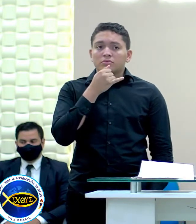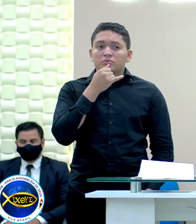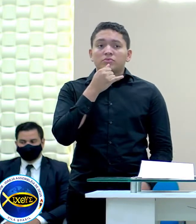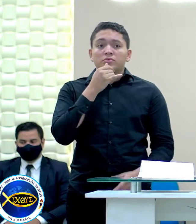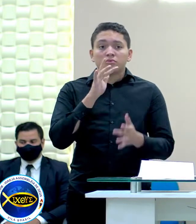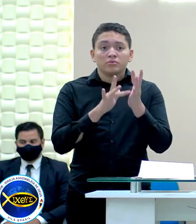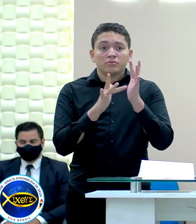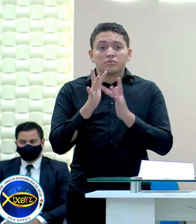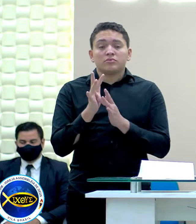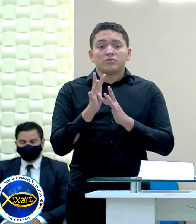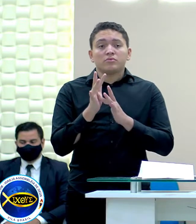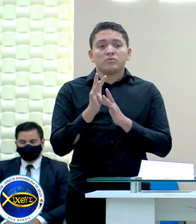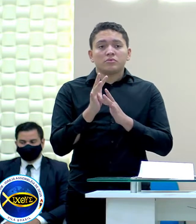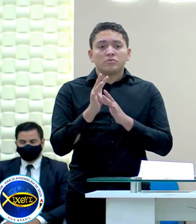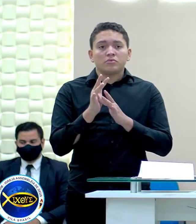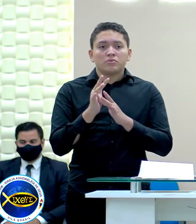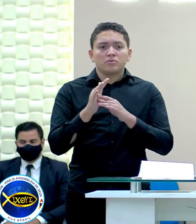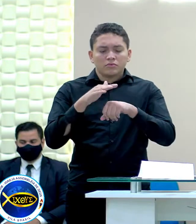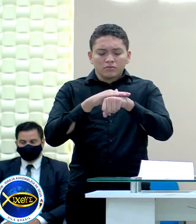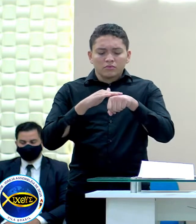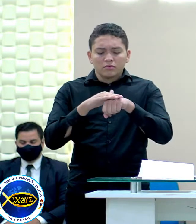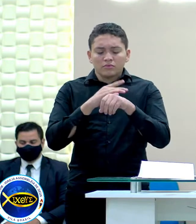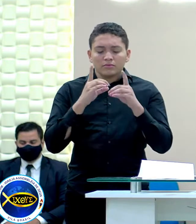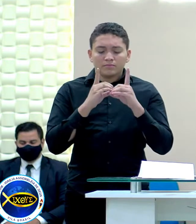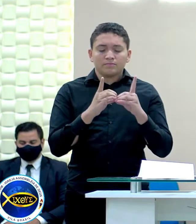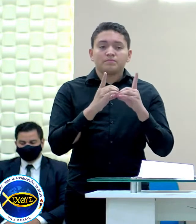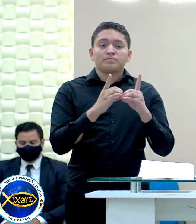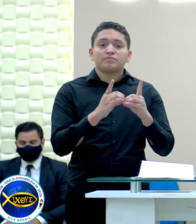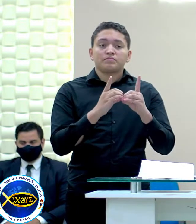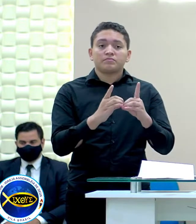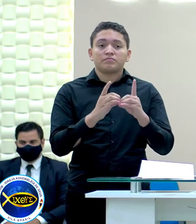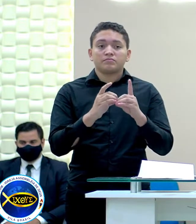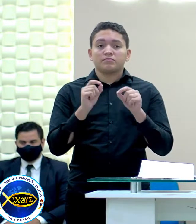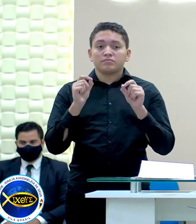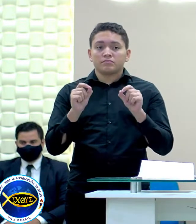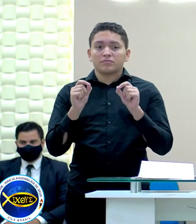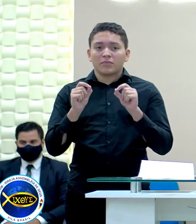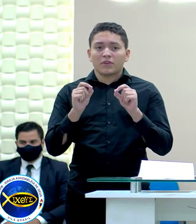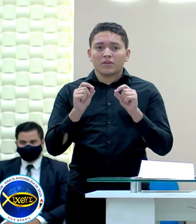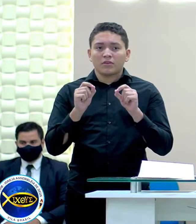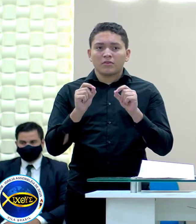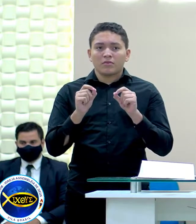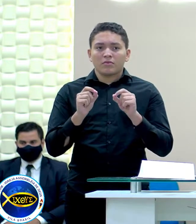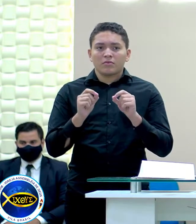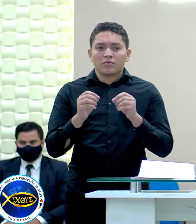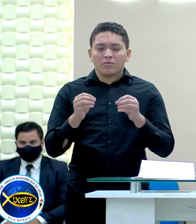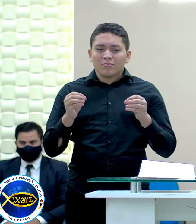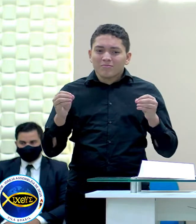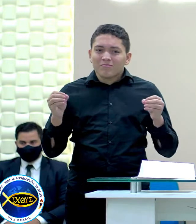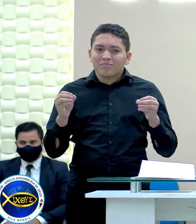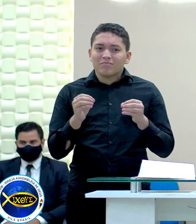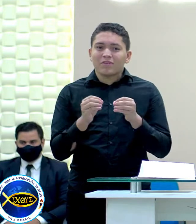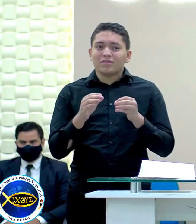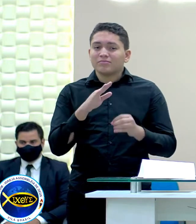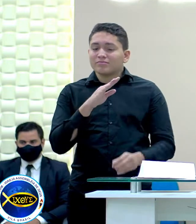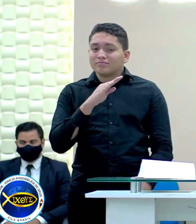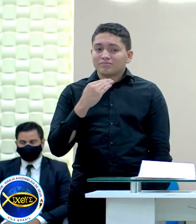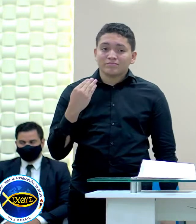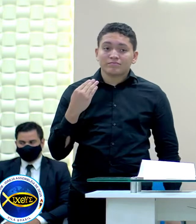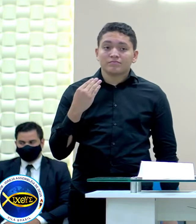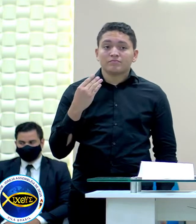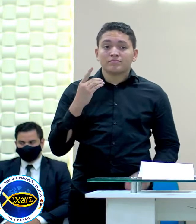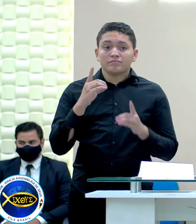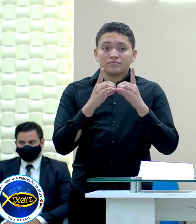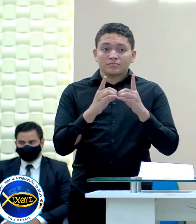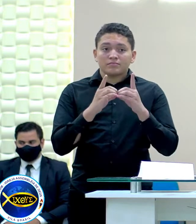Jesus falara aos seus discípulos que estava próximo à sua partida. Os seus